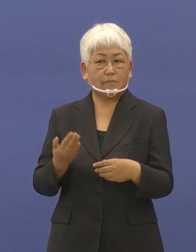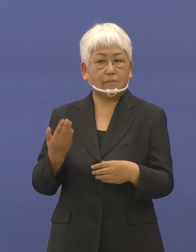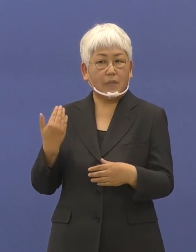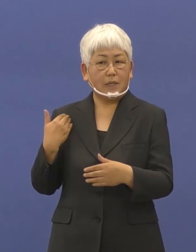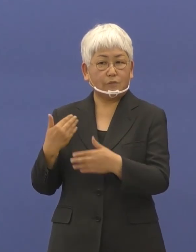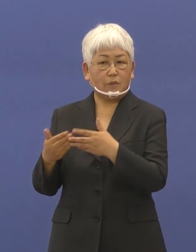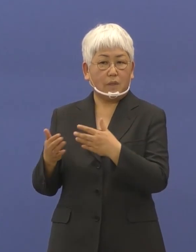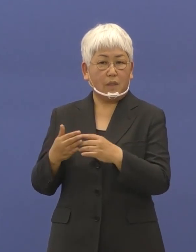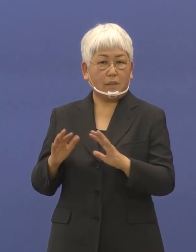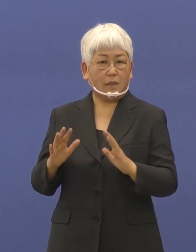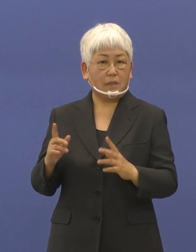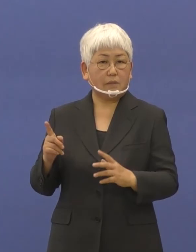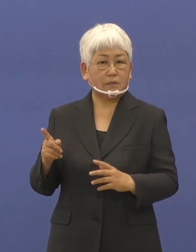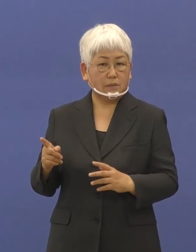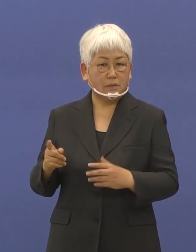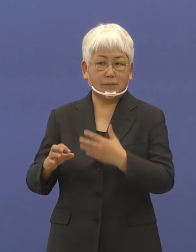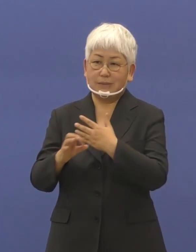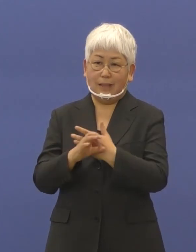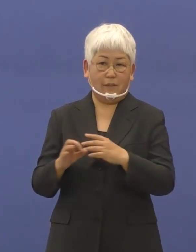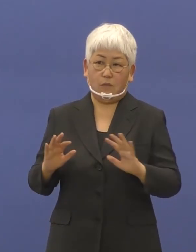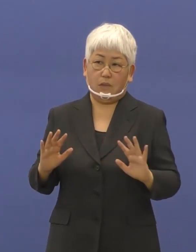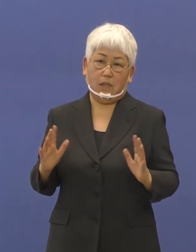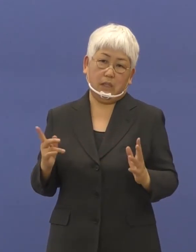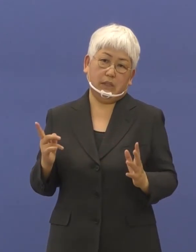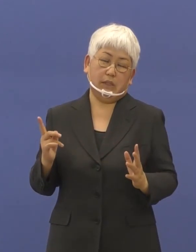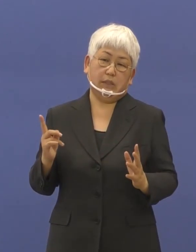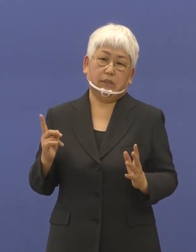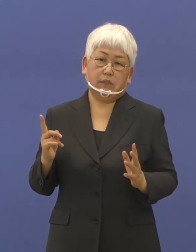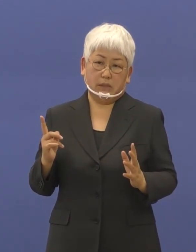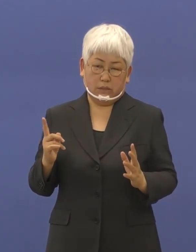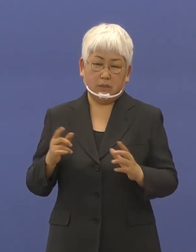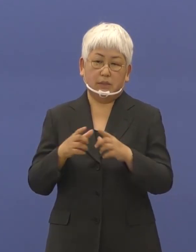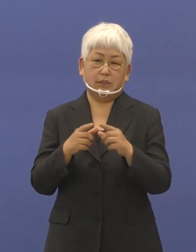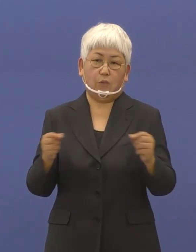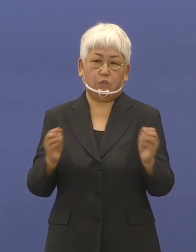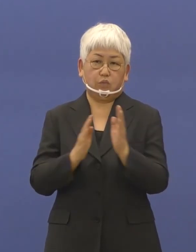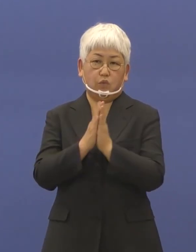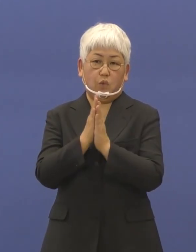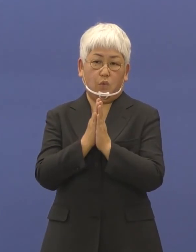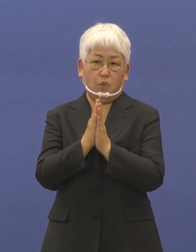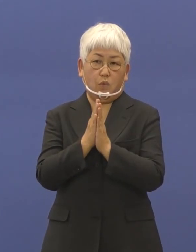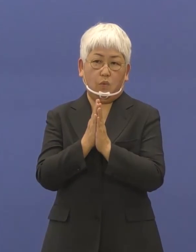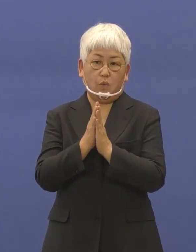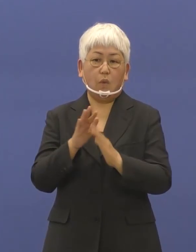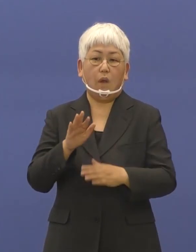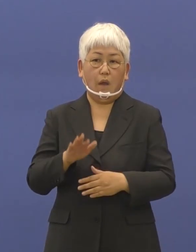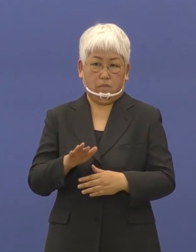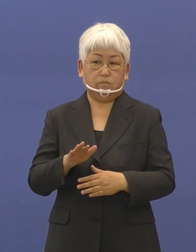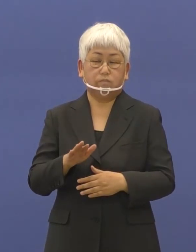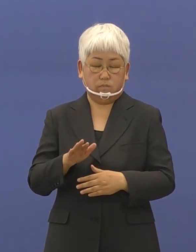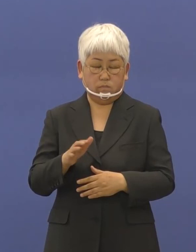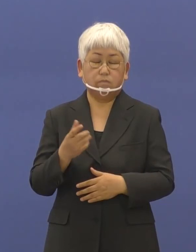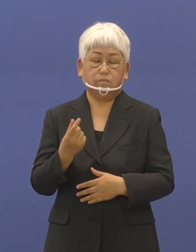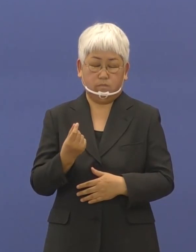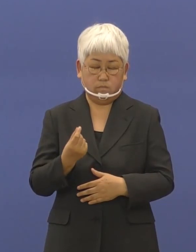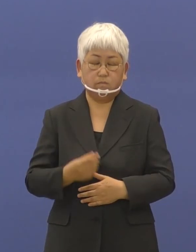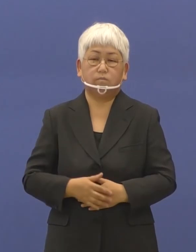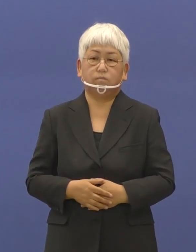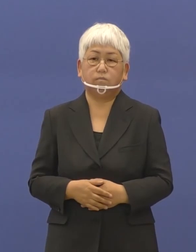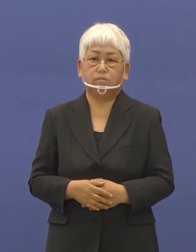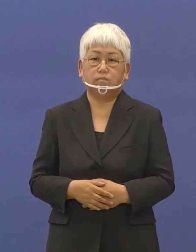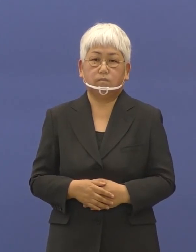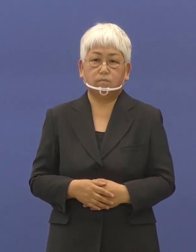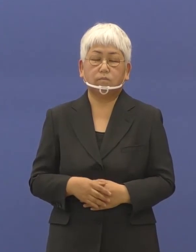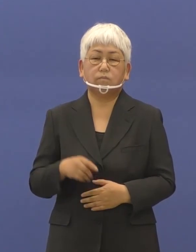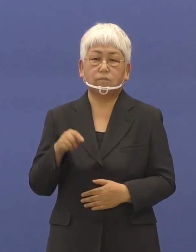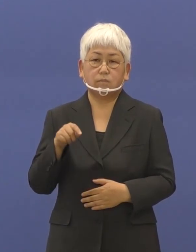ったことのない前例にないことをこうしようとしているのだと思ってますので、そ